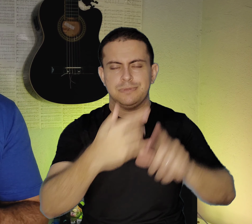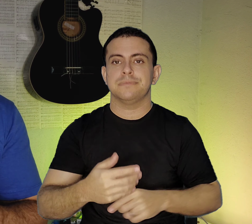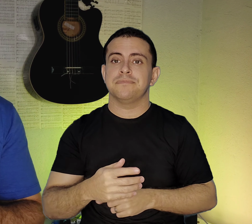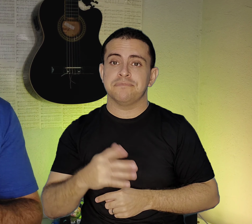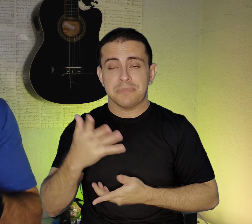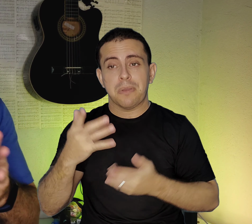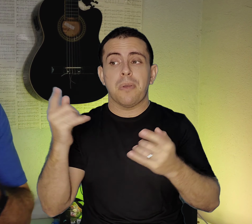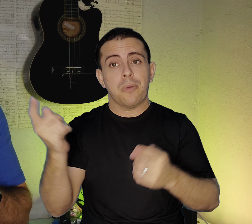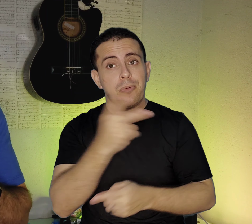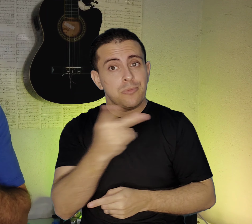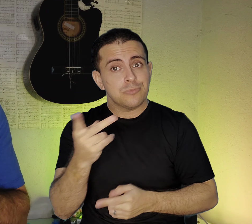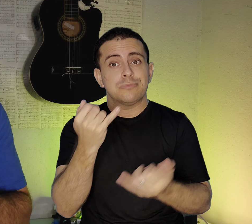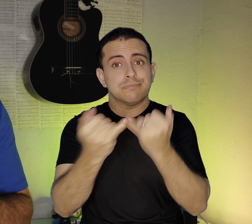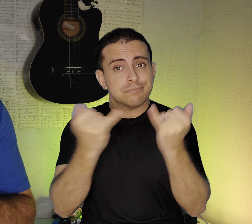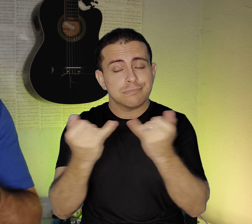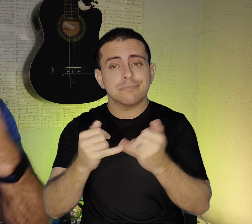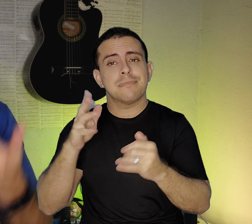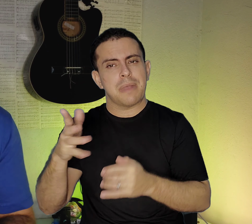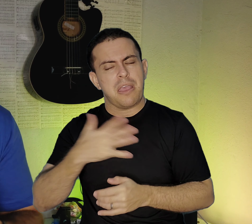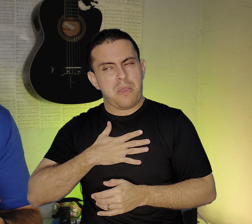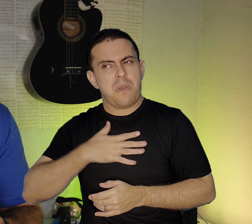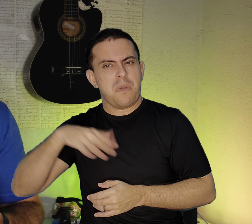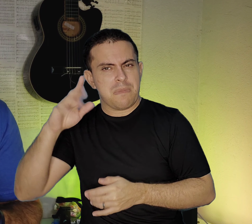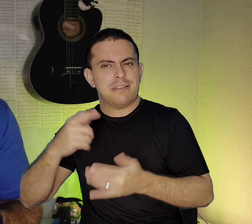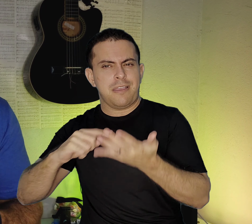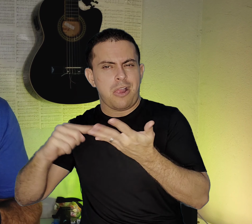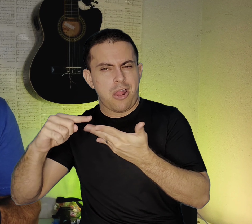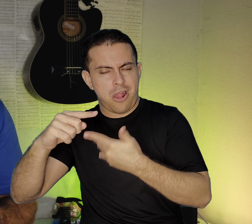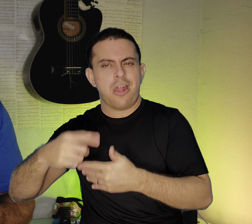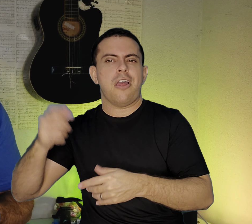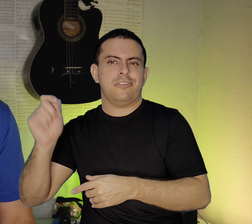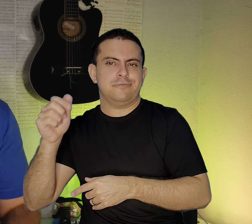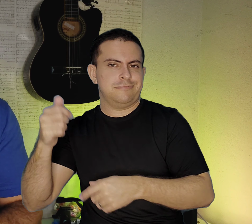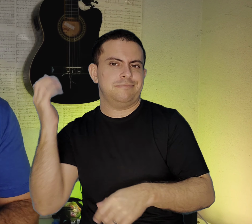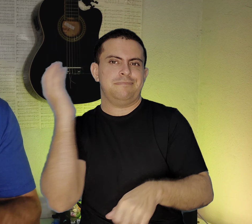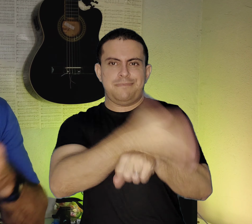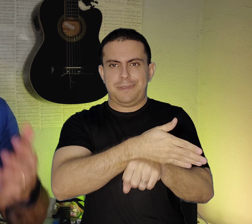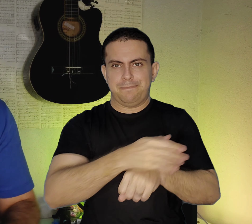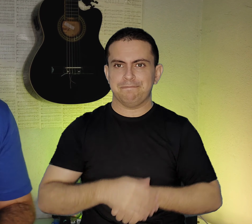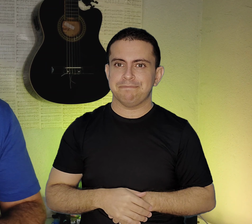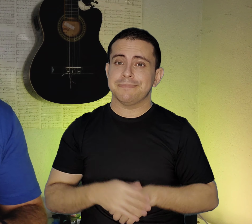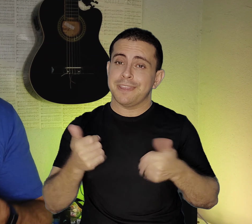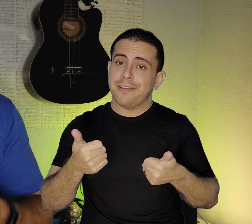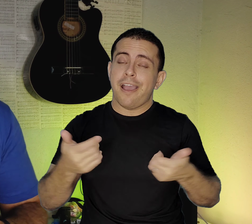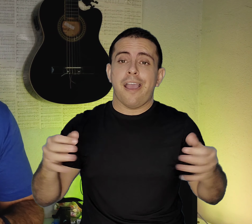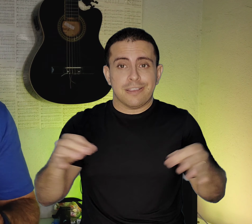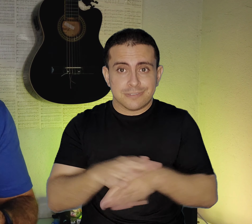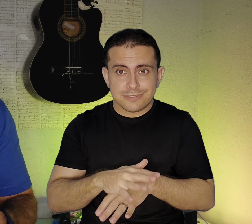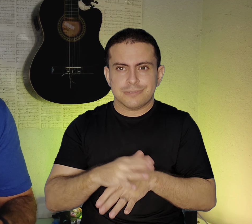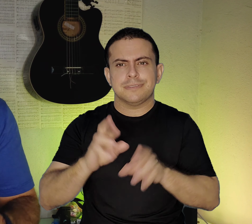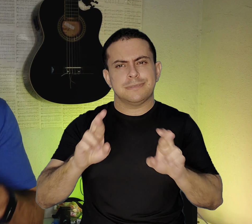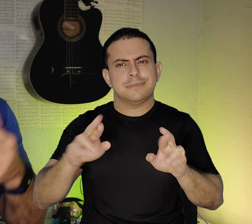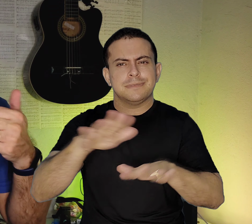parecidos Mas que eu vejo que tem mais vantagens De se usar o Telegram Então galera vamos ficando por aqui